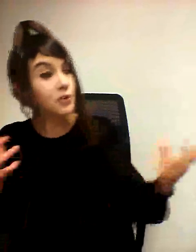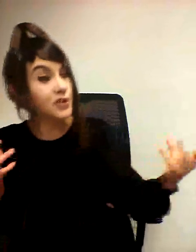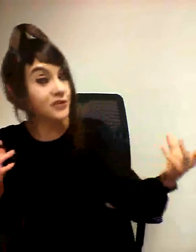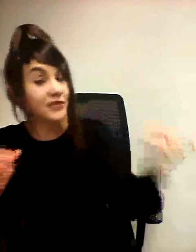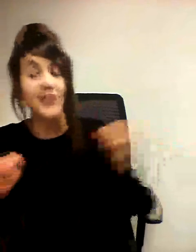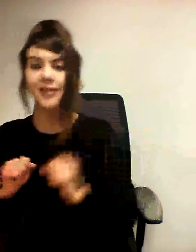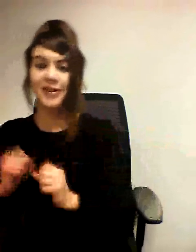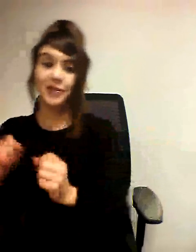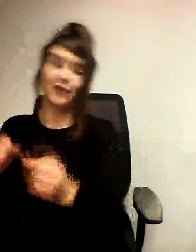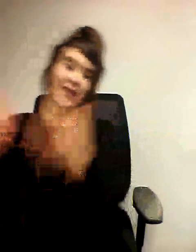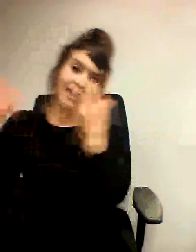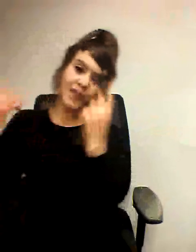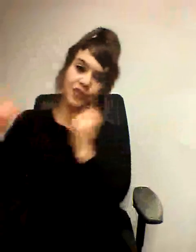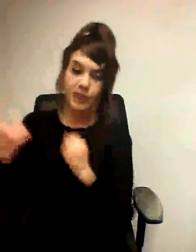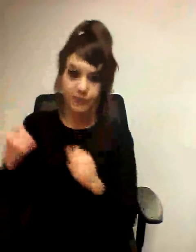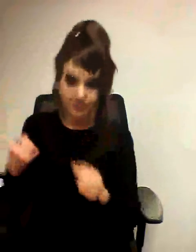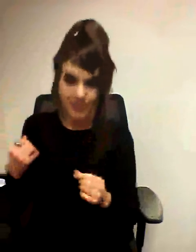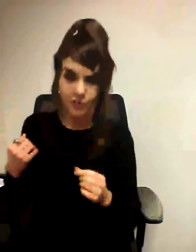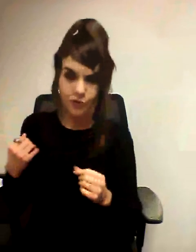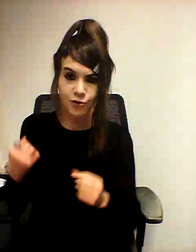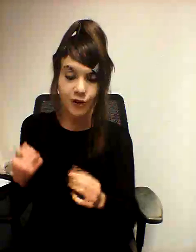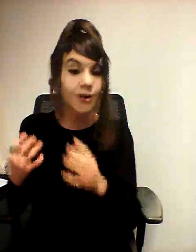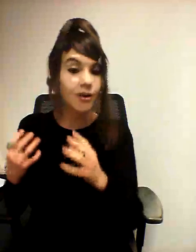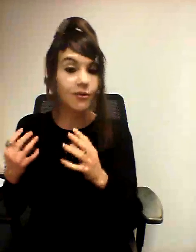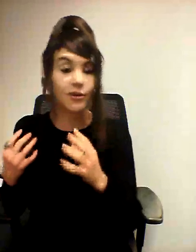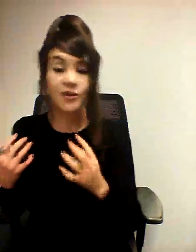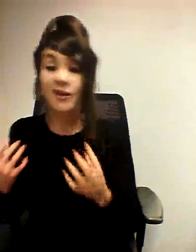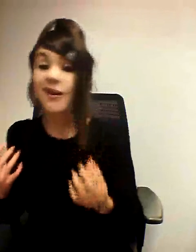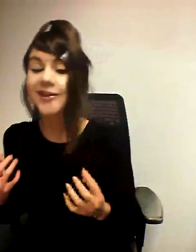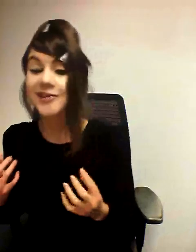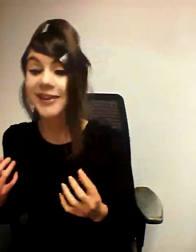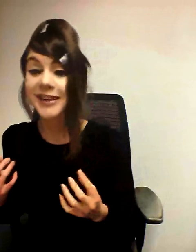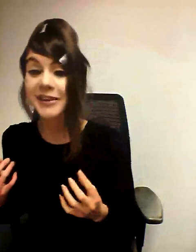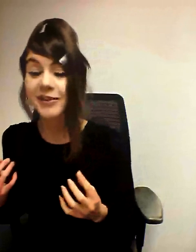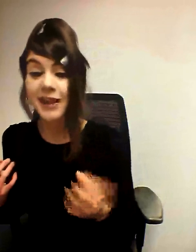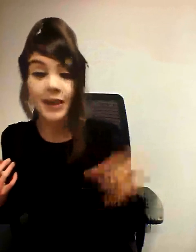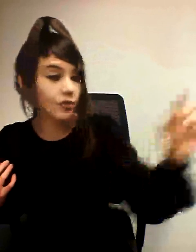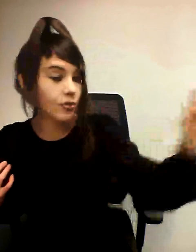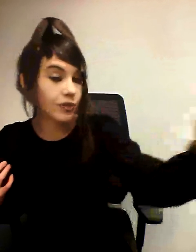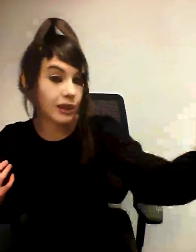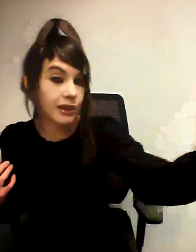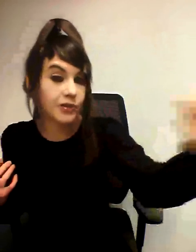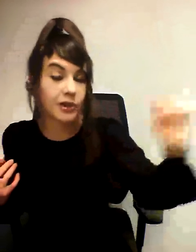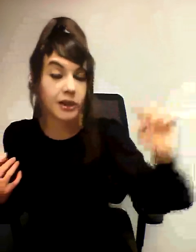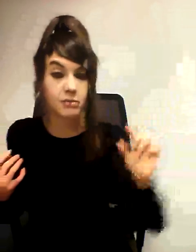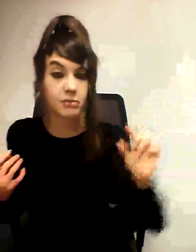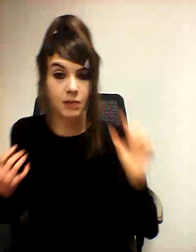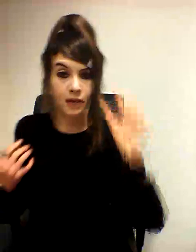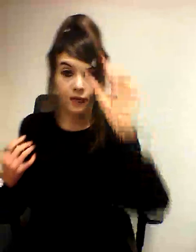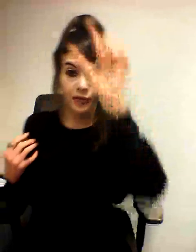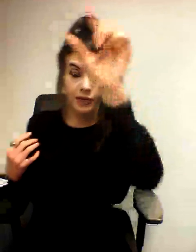bezit niet alle 2 essentiële vetzuren, dan zijn alle cellen in je lijf, dus ook de kliercellen in je maag, want de kliercellen